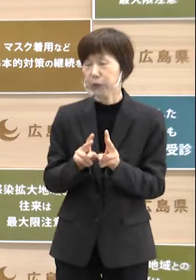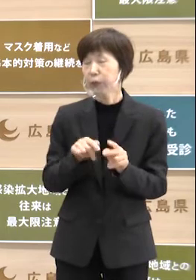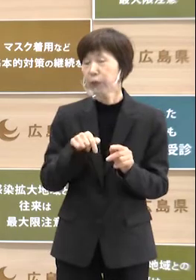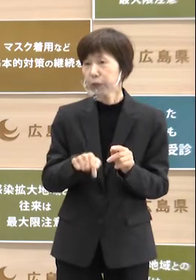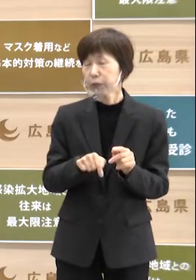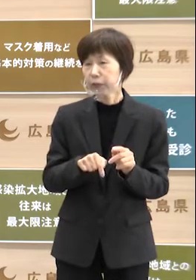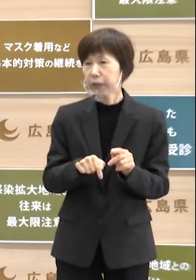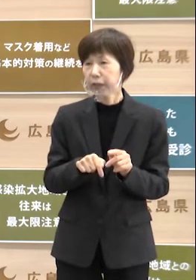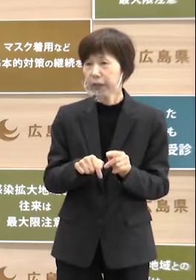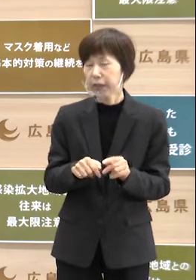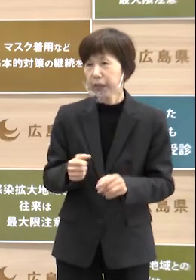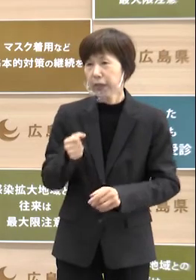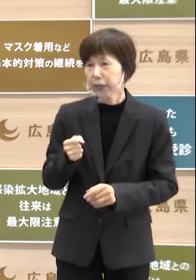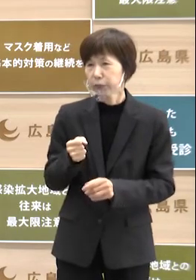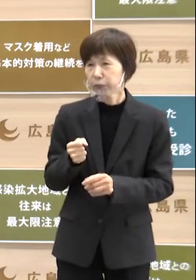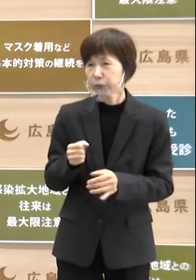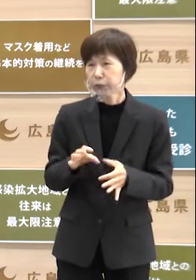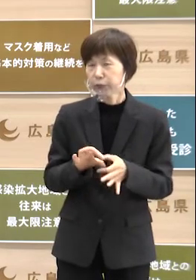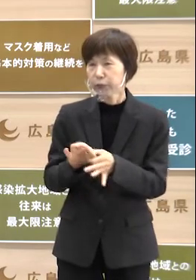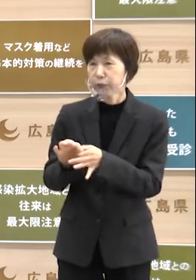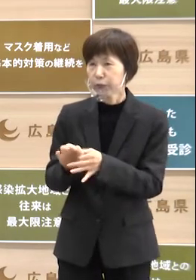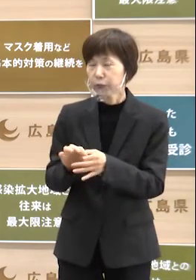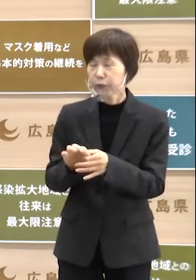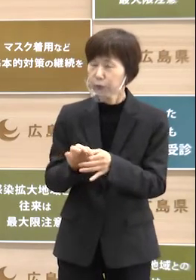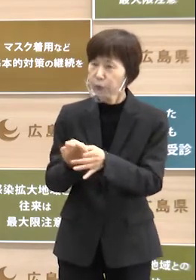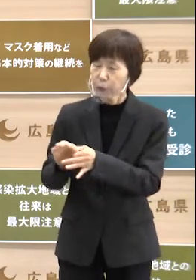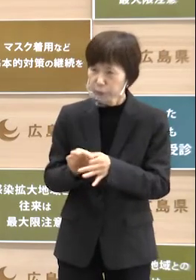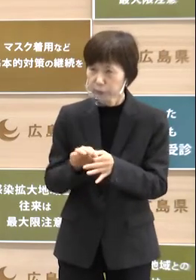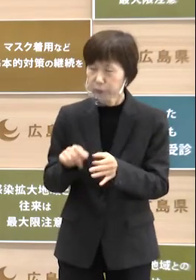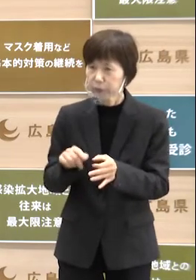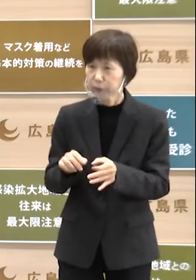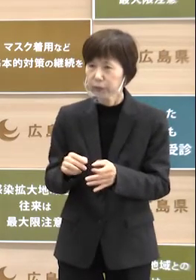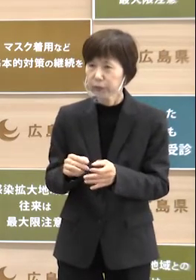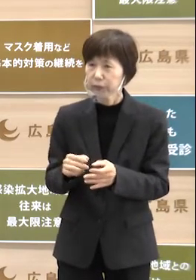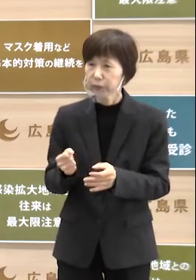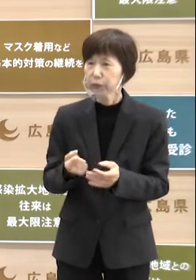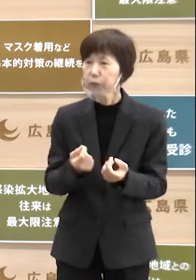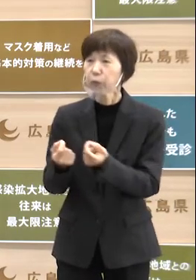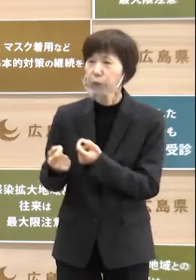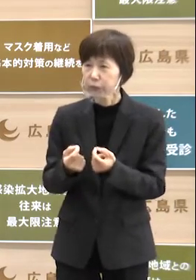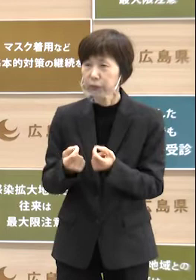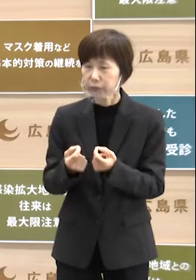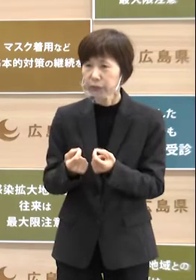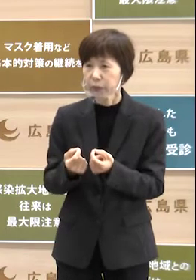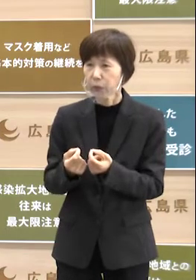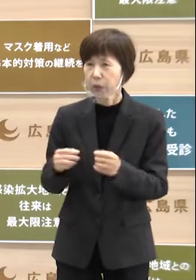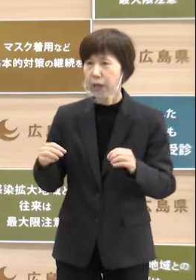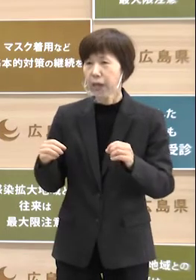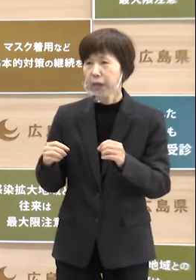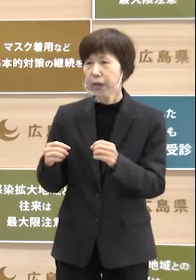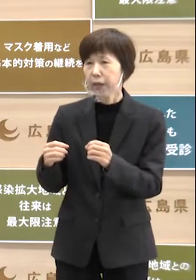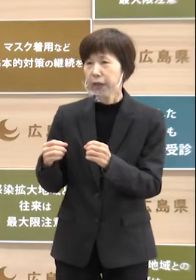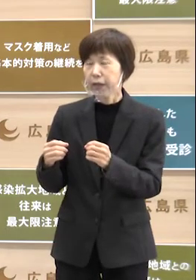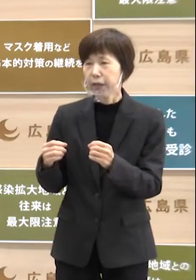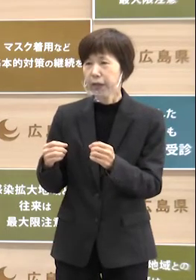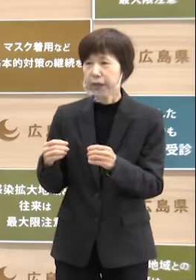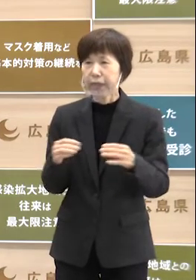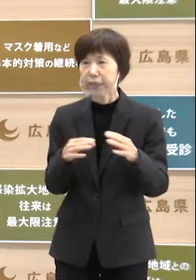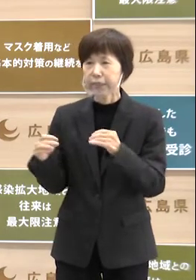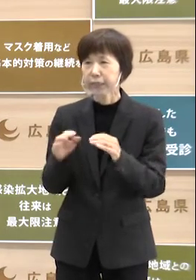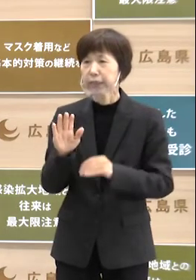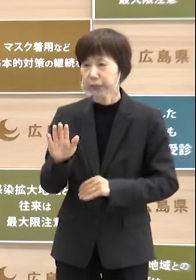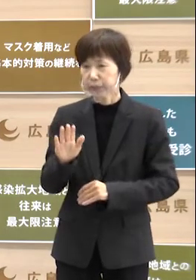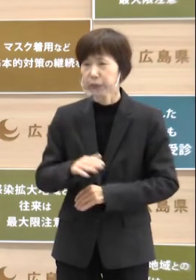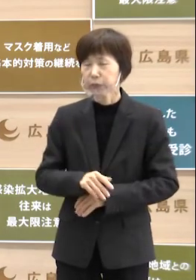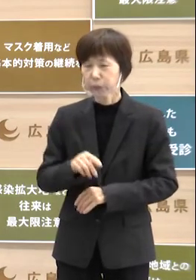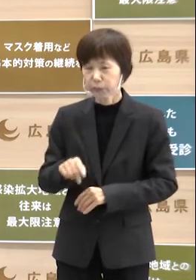らく経ちます。で岸田さんは、政府では、議論はしません。ただ、まあ、自民の中での議論は容認しますというふうな構えですが、